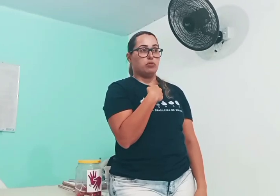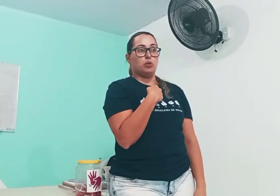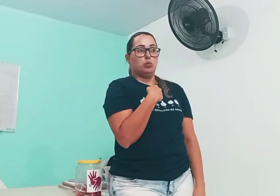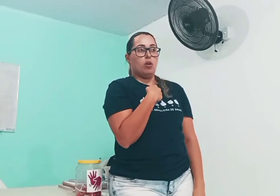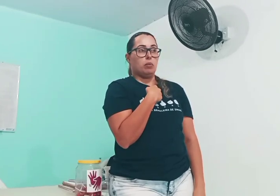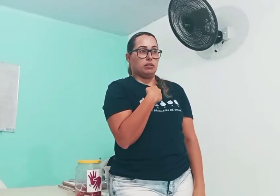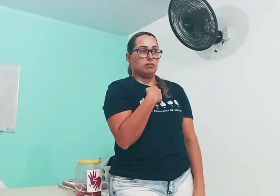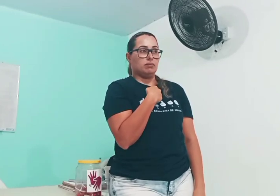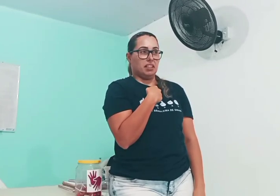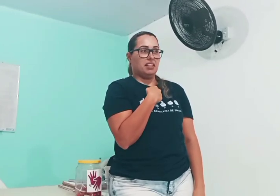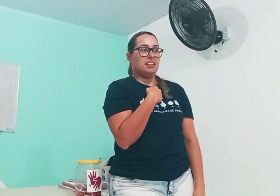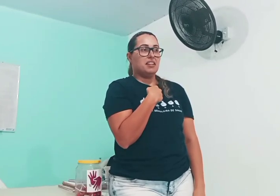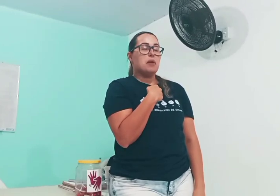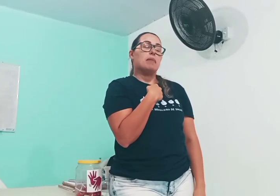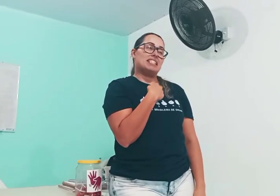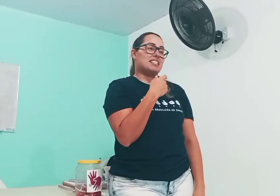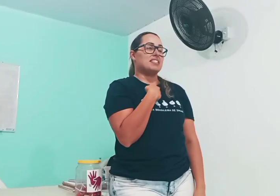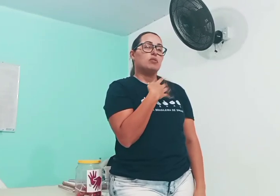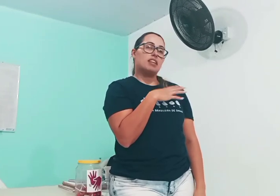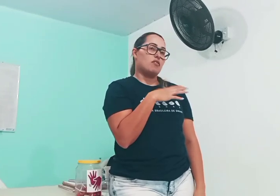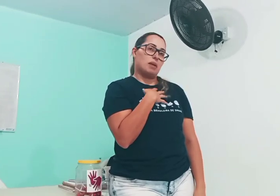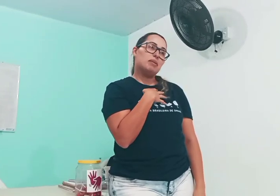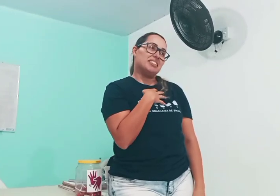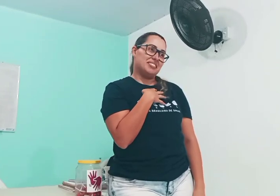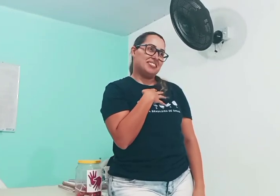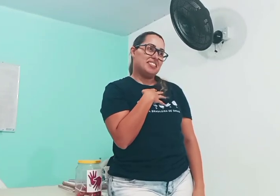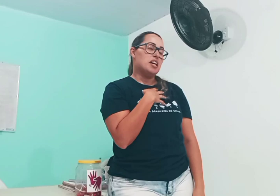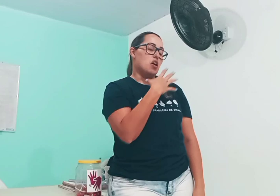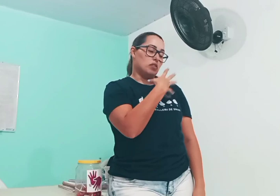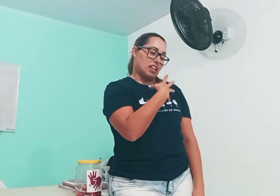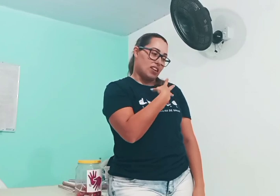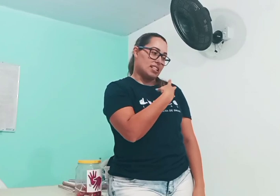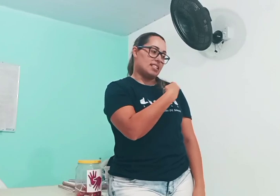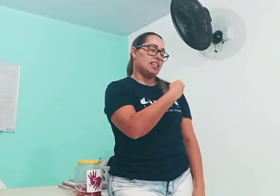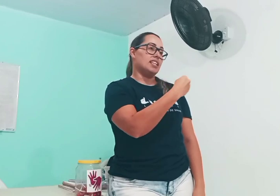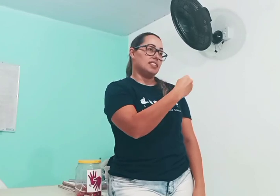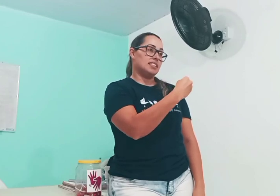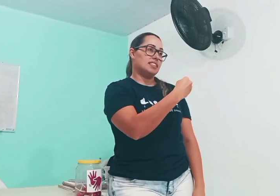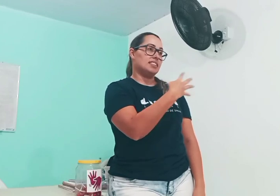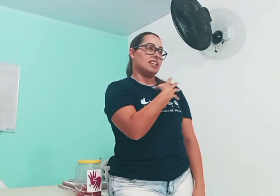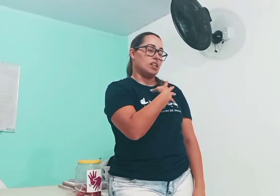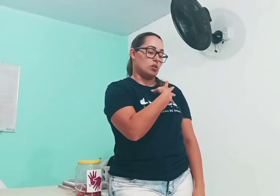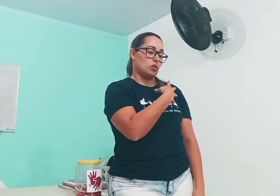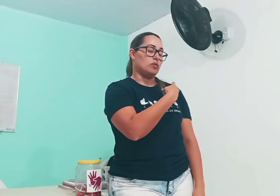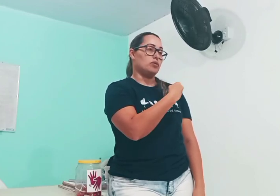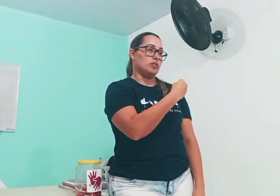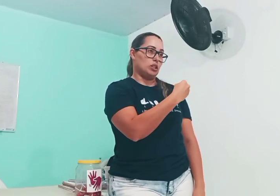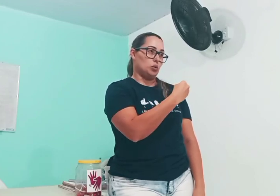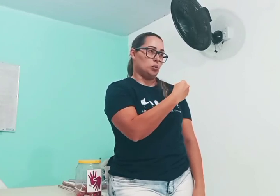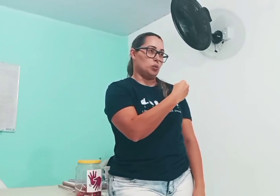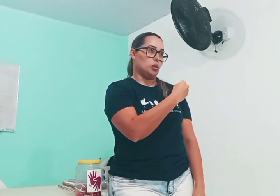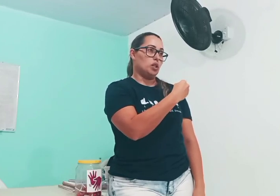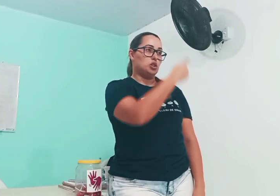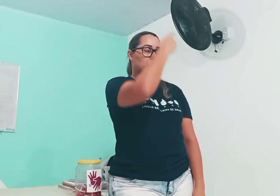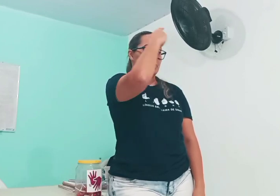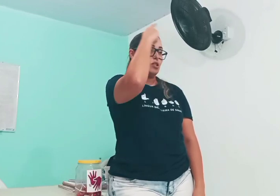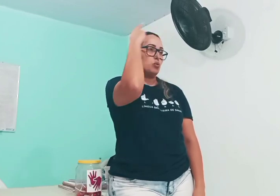do homem, né? Mas esse não serve pra mim. Eu vou ter que fazer isso aqui, né? De uma pessoa